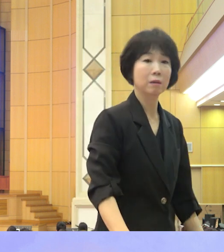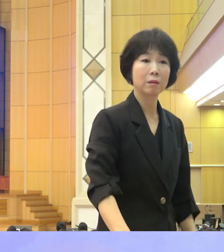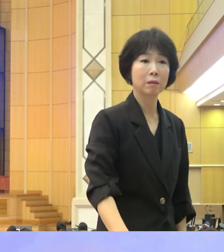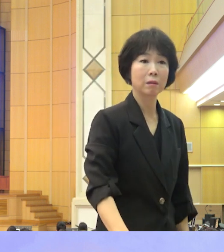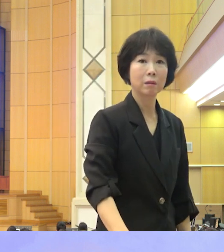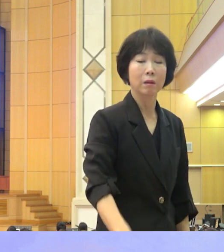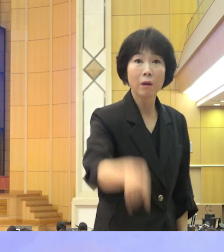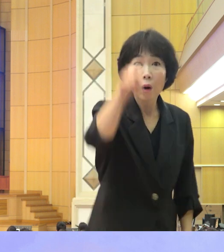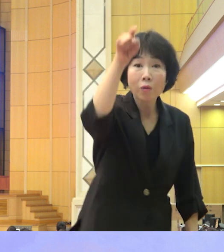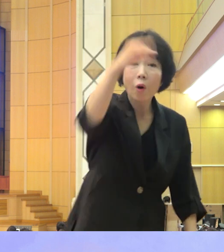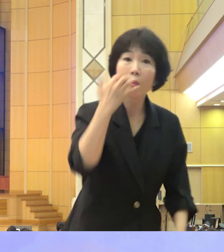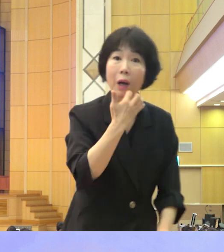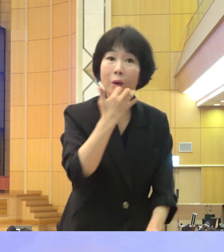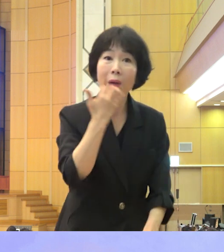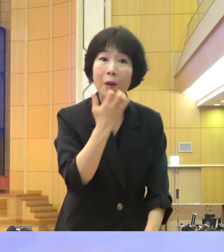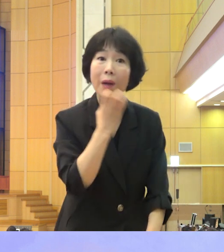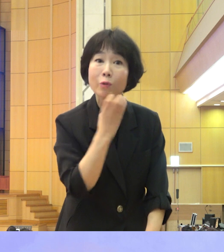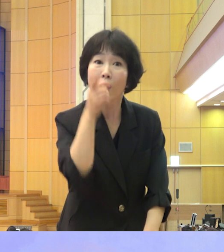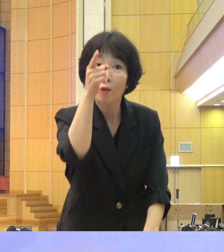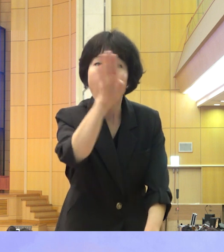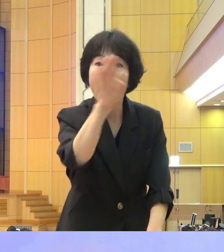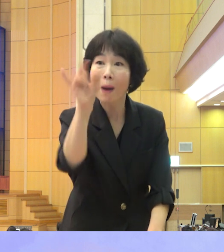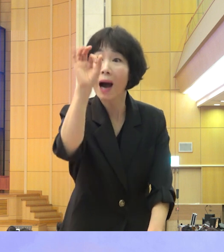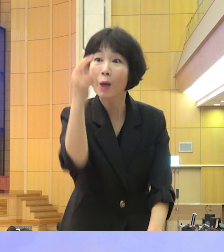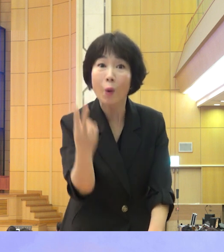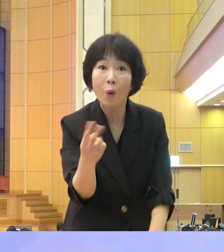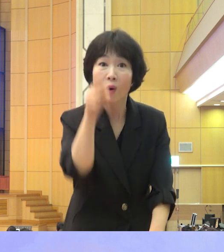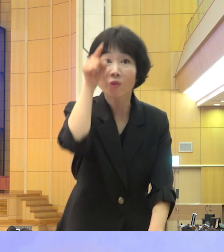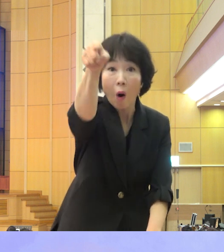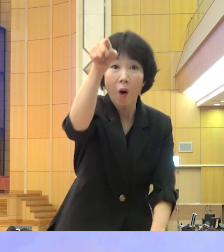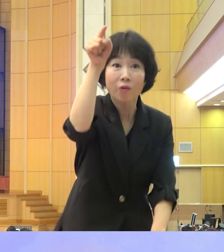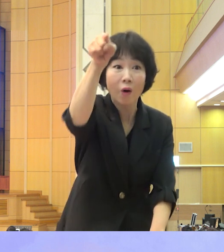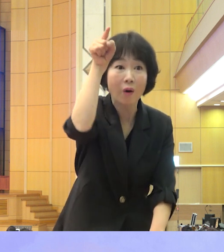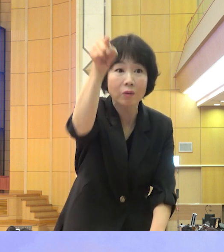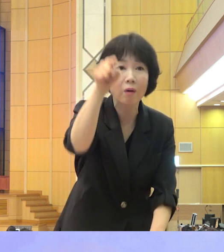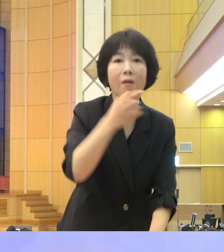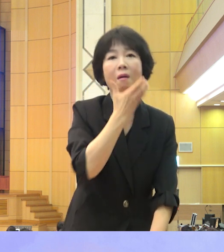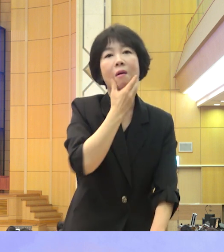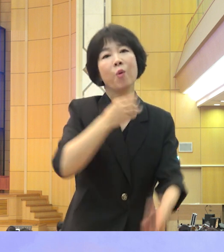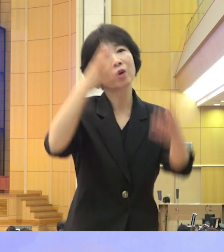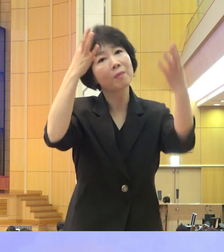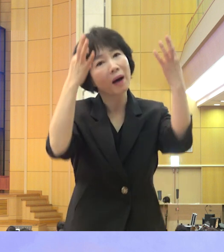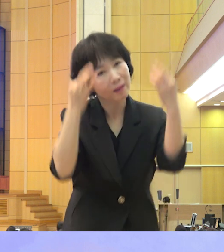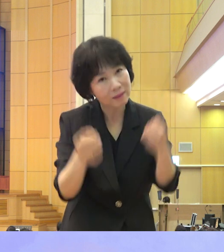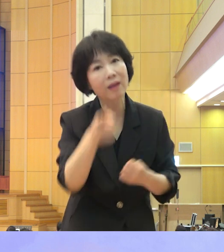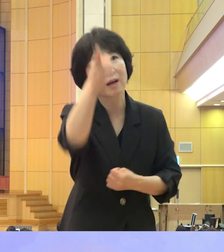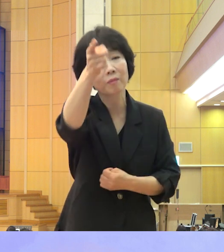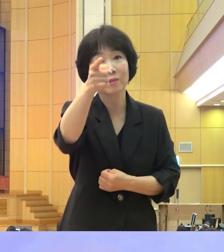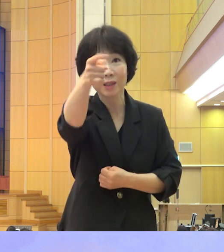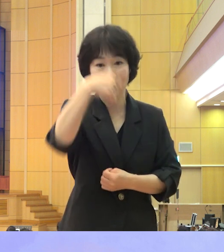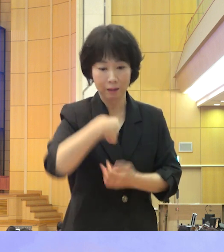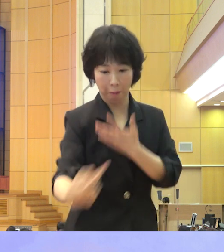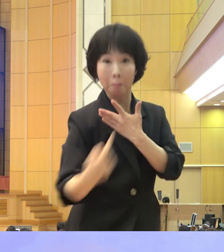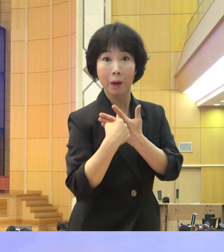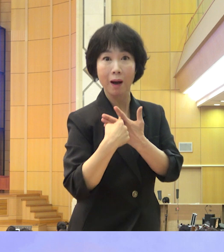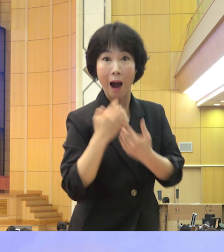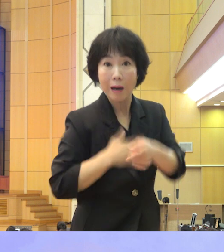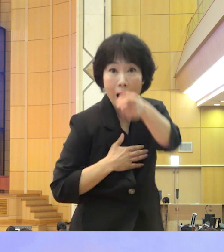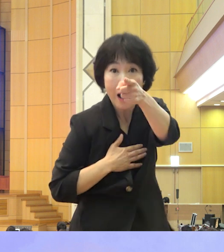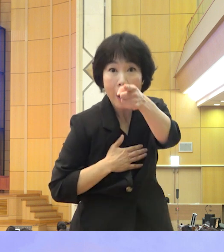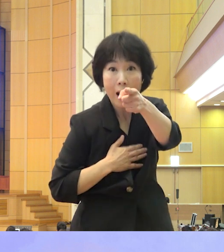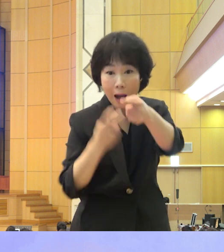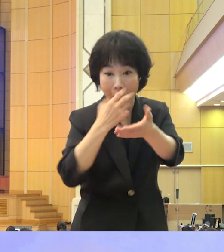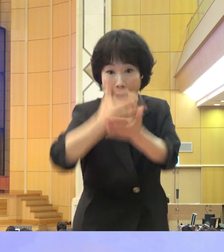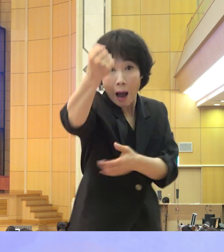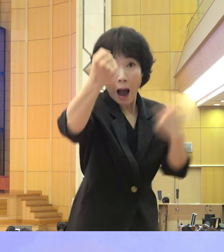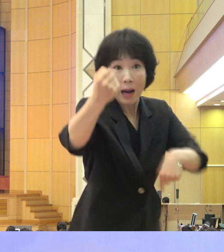말은 시몬이의 소위 말하면 닉네임입니다. 별명이에요. 바요나, 시몬아. 요 시몬이라는